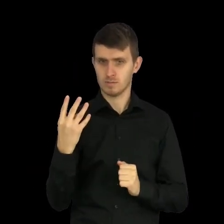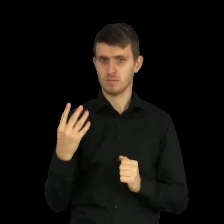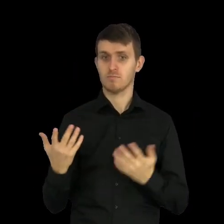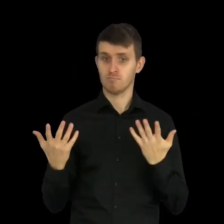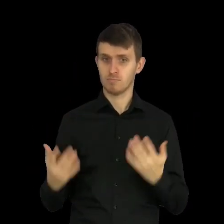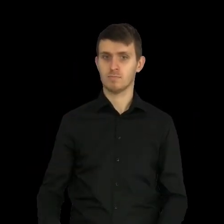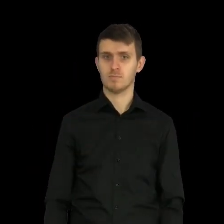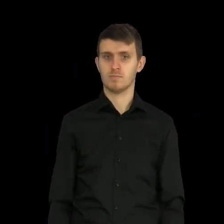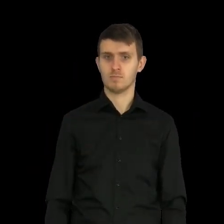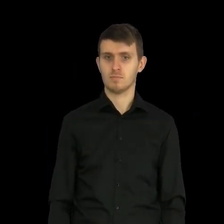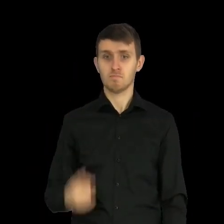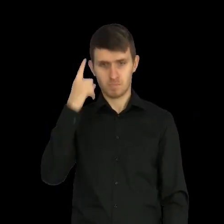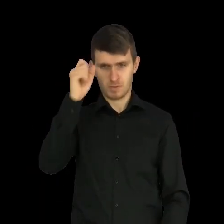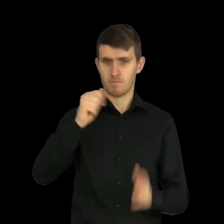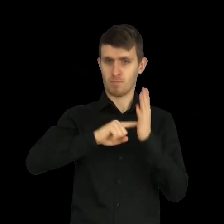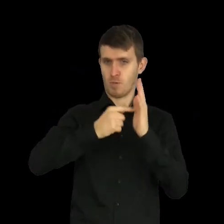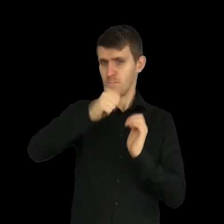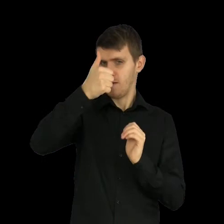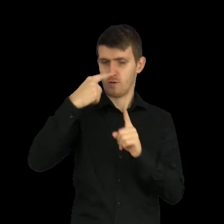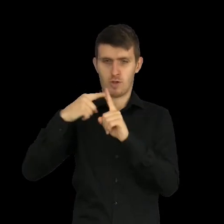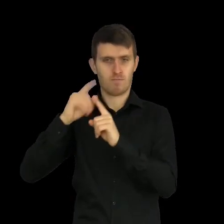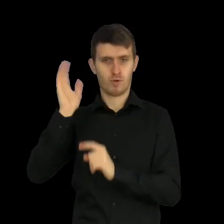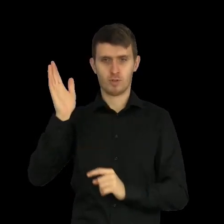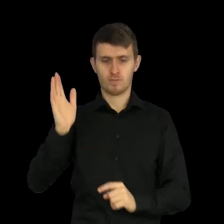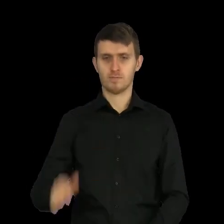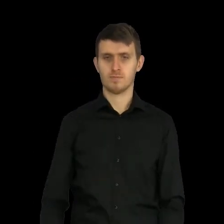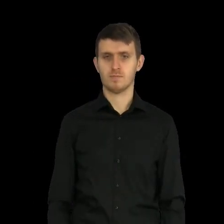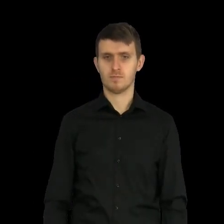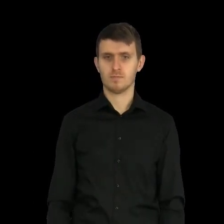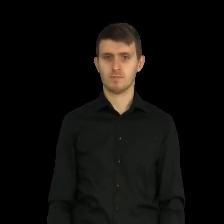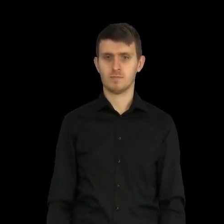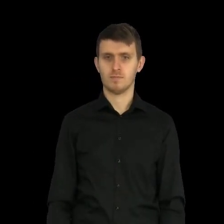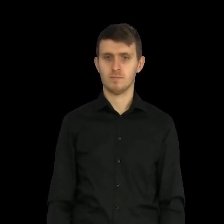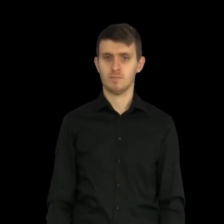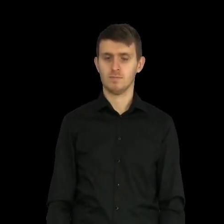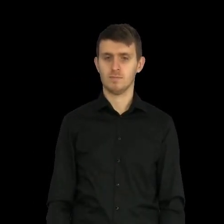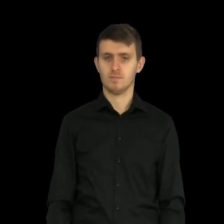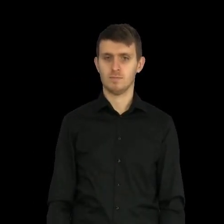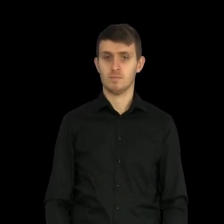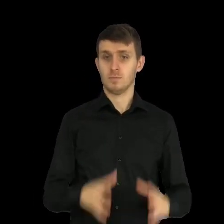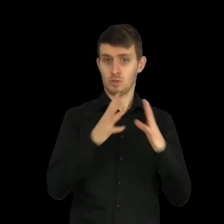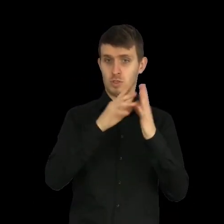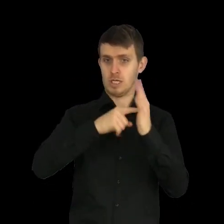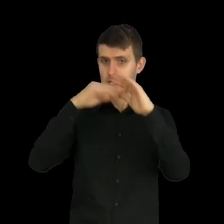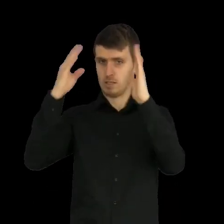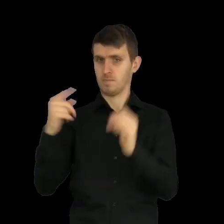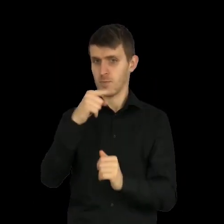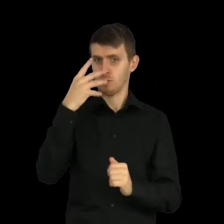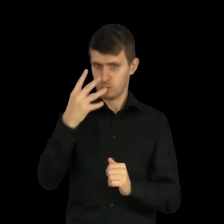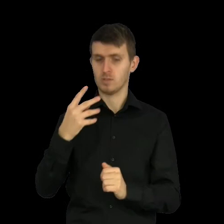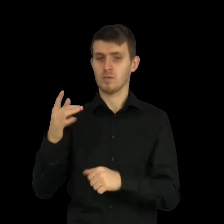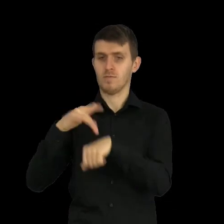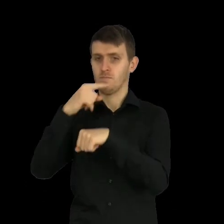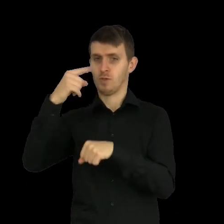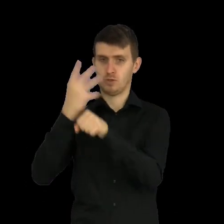10 razy minus 4. Jak pamiętamy, mnożenie ma pierwszeństwo przed dodawaniem. 10